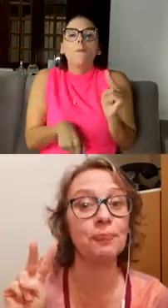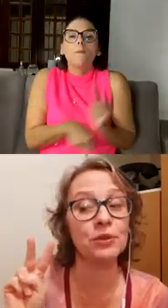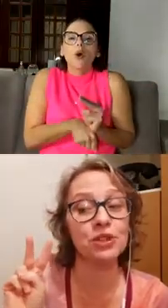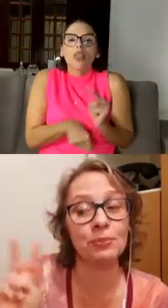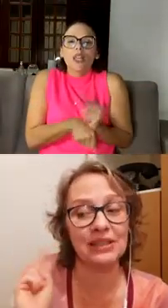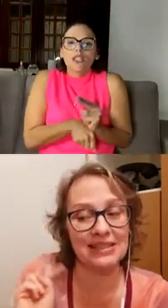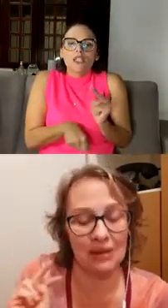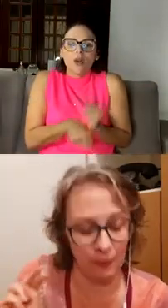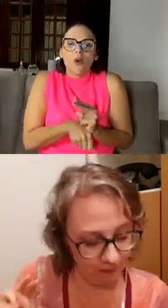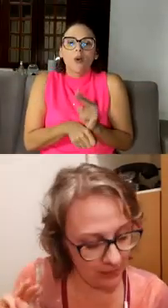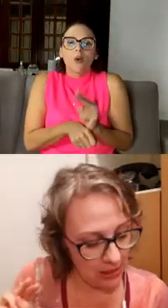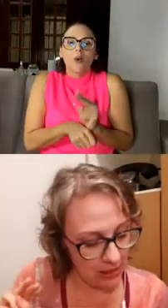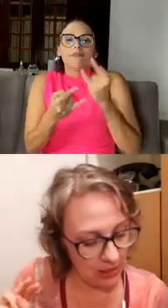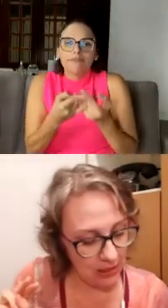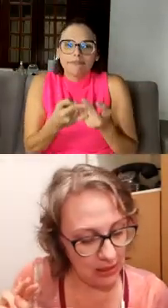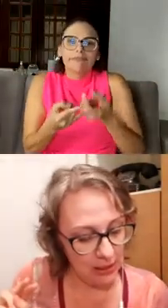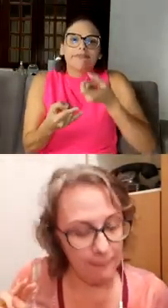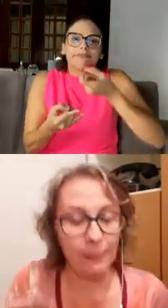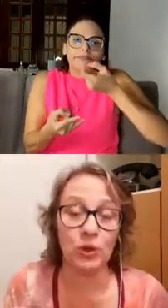tipos de proteção.